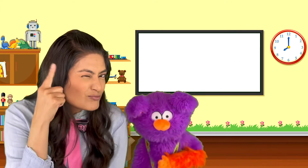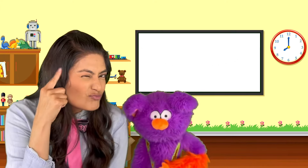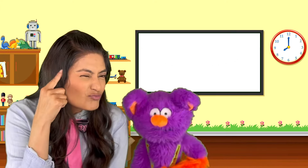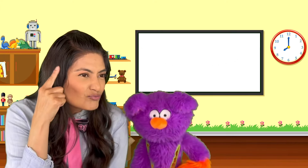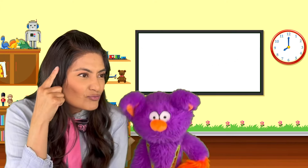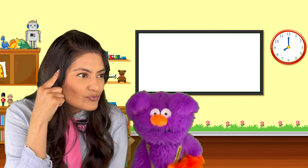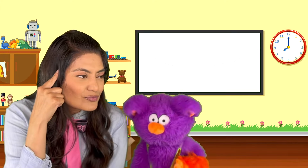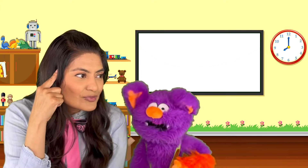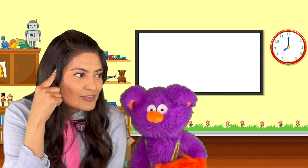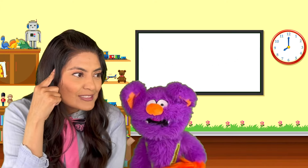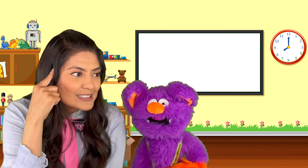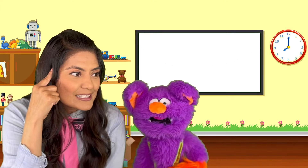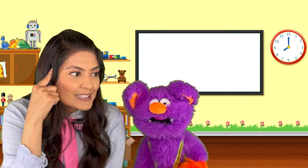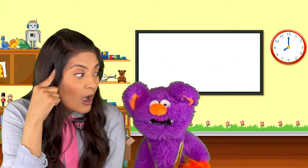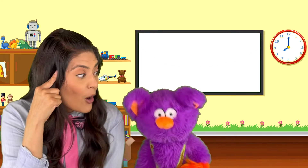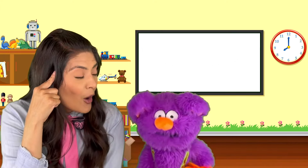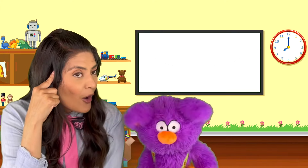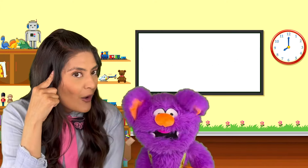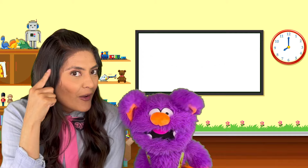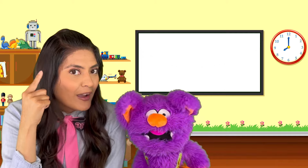Está un poco difícil. ¿Me ayudan?